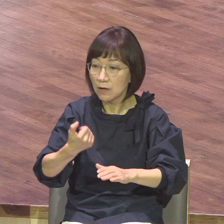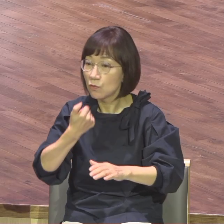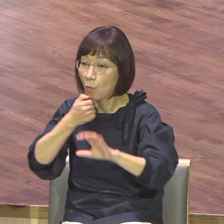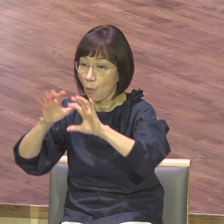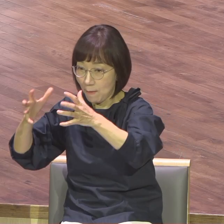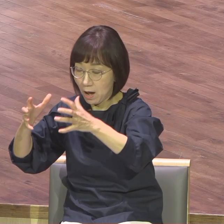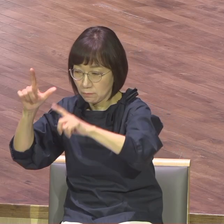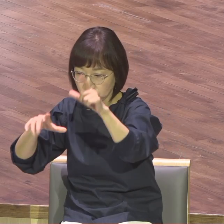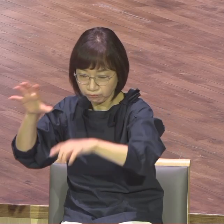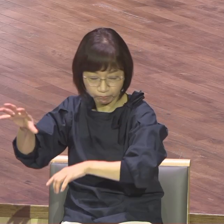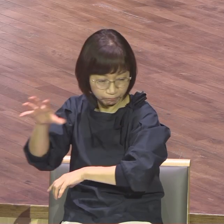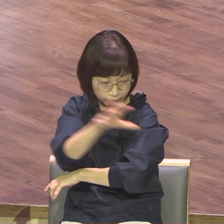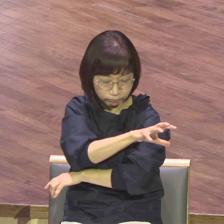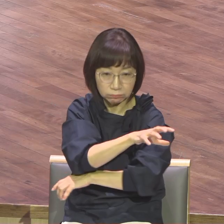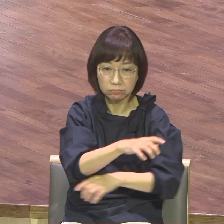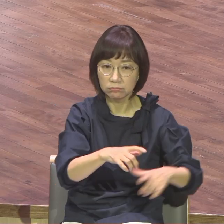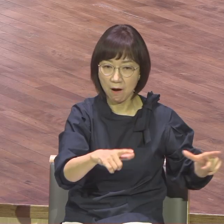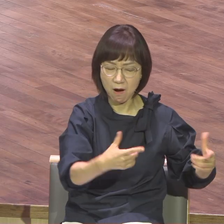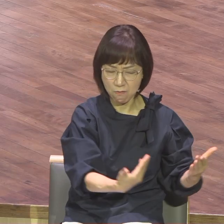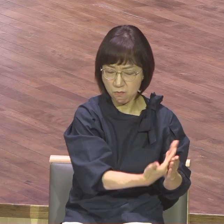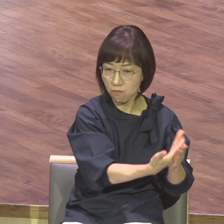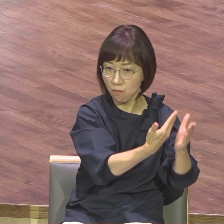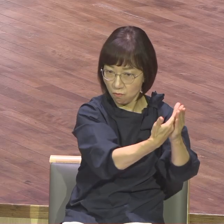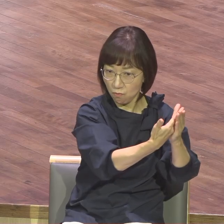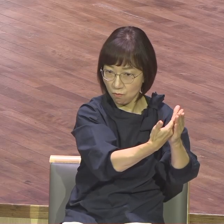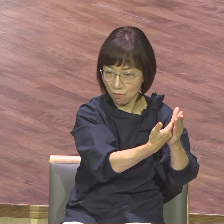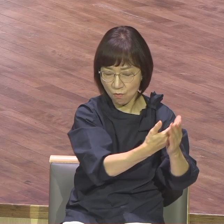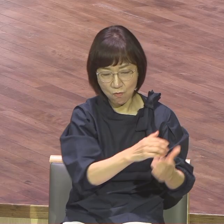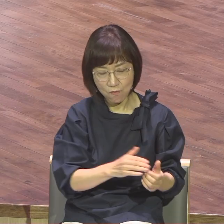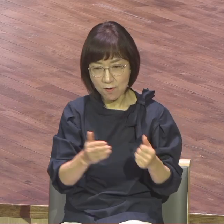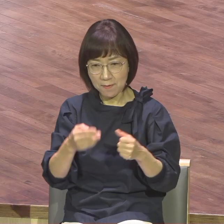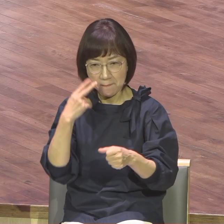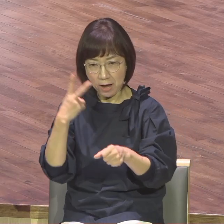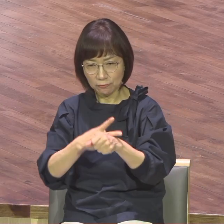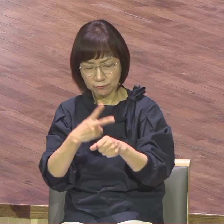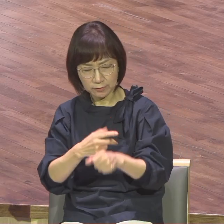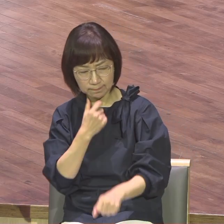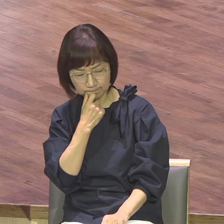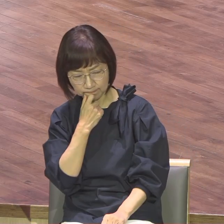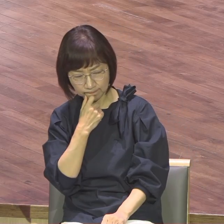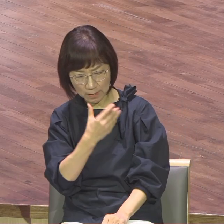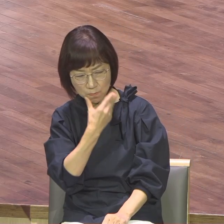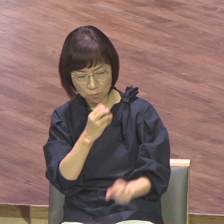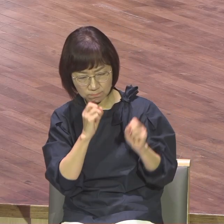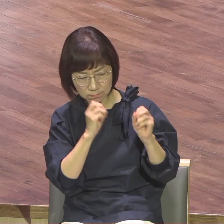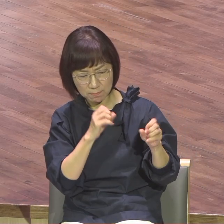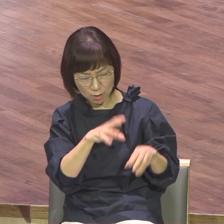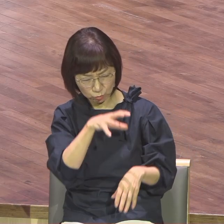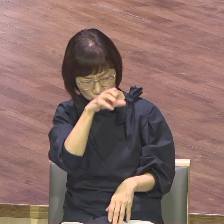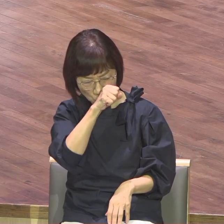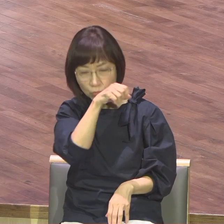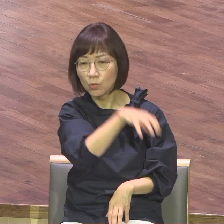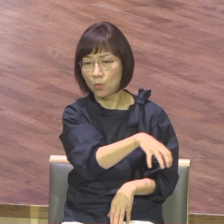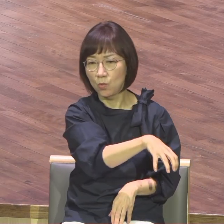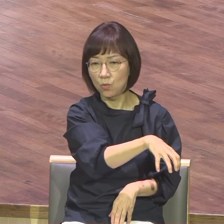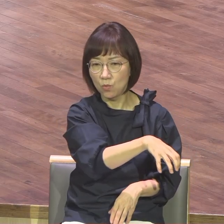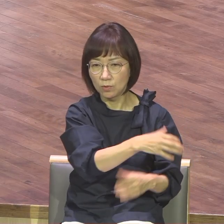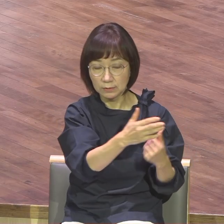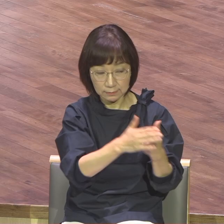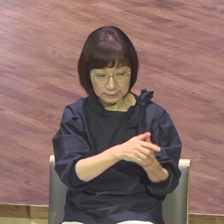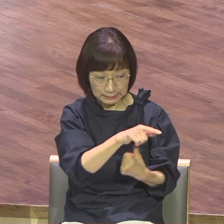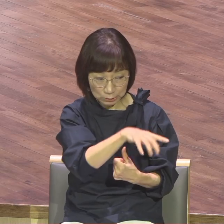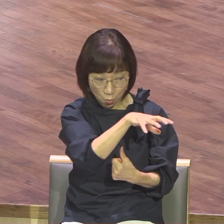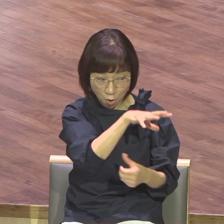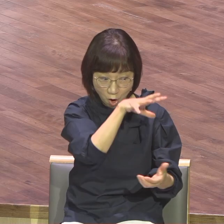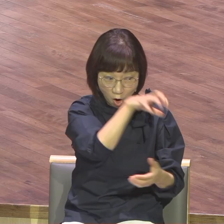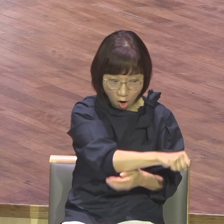정도로 에베소 지역이 복음 확산을 위한 뭐요? 바울이 플랫폼이다. 이 에베소를 장악하면